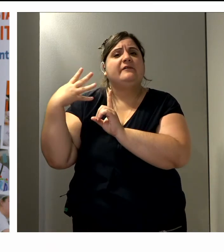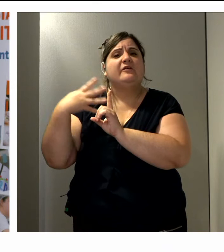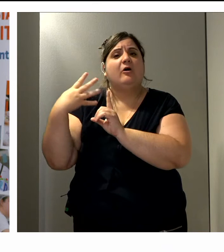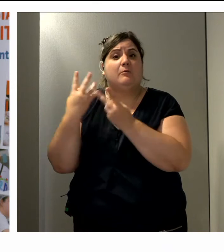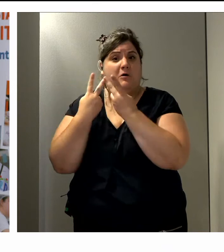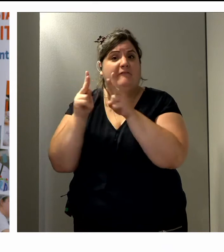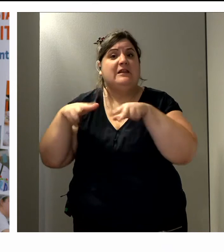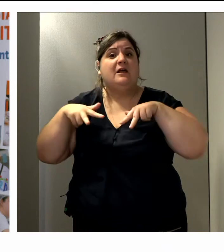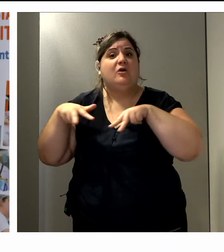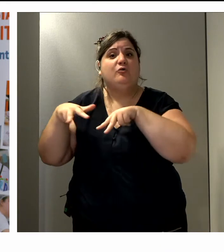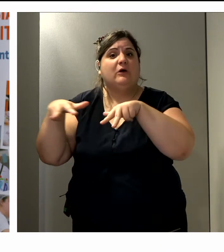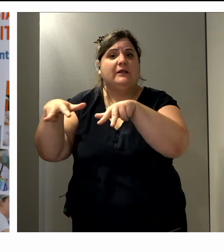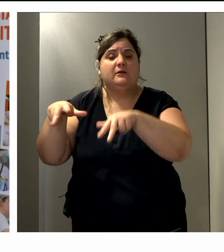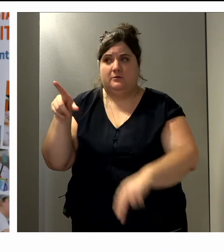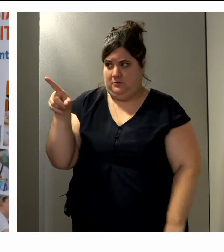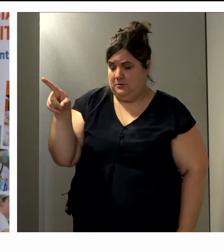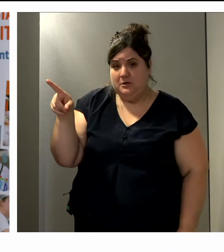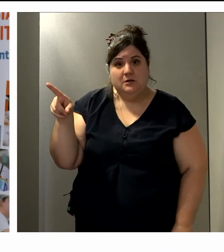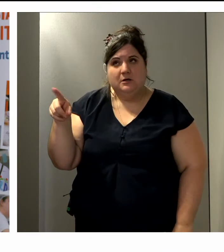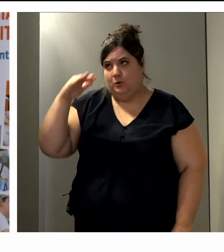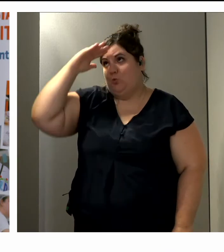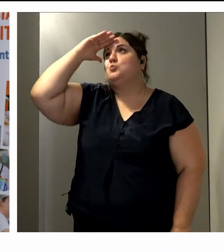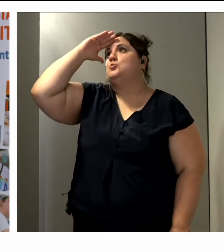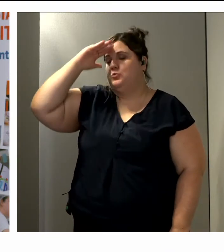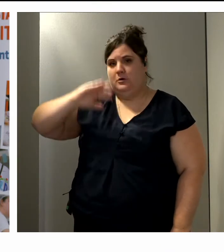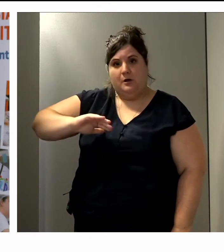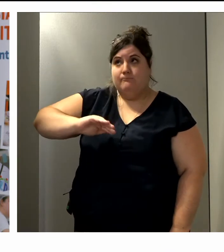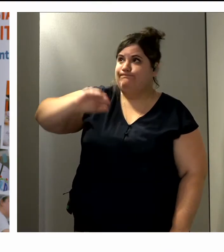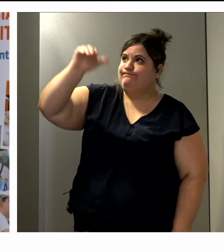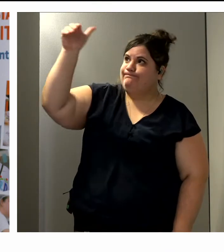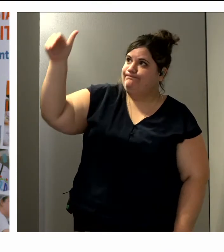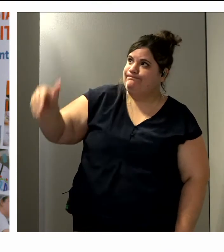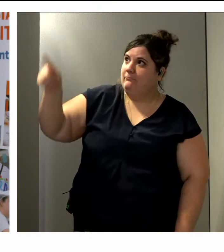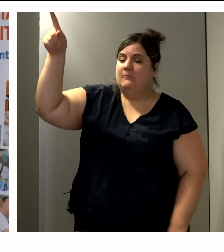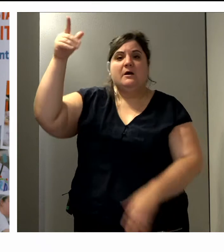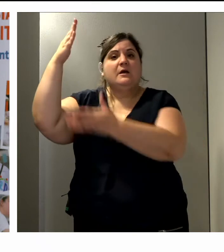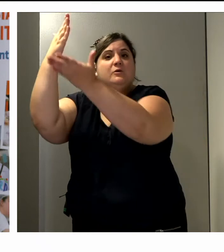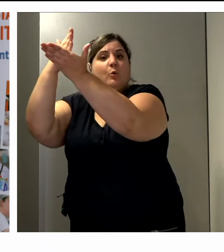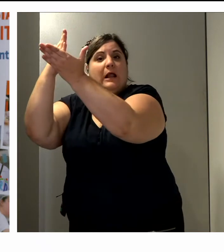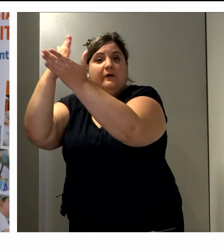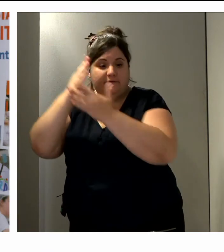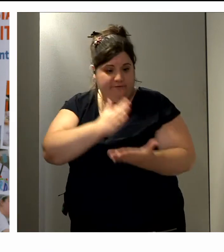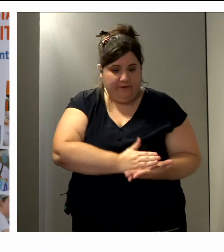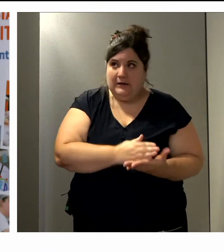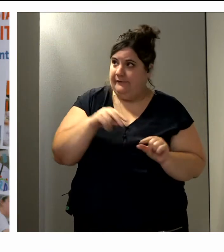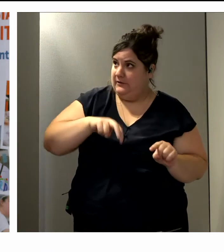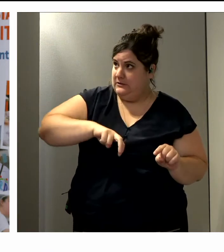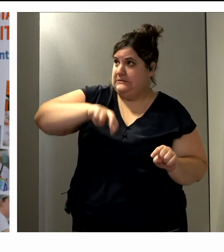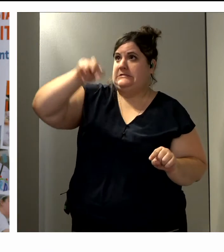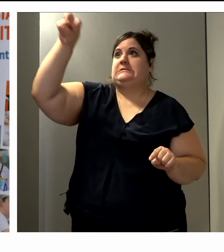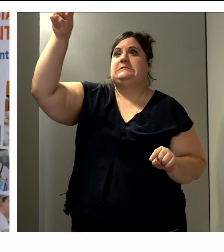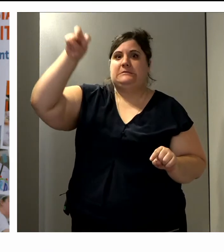sur une colline où il faut monter et descendre à chaque fois qu'il faut changer de classe, de lieu. Et c'est très